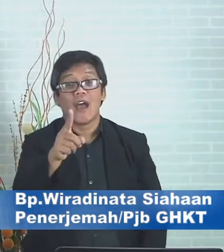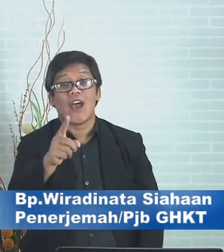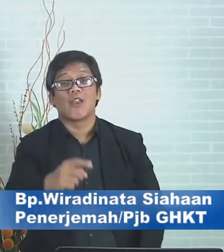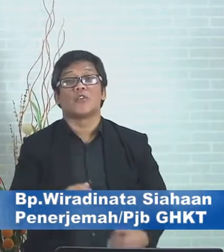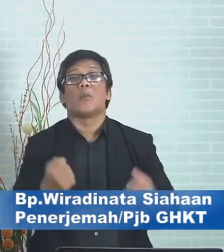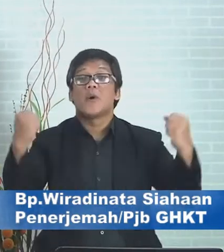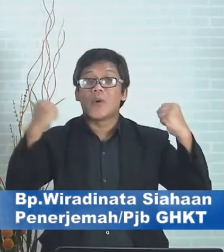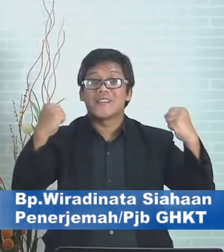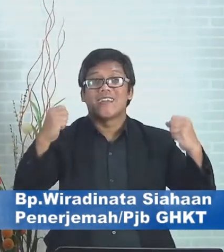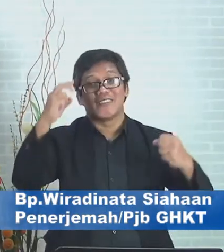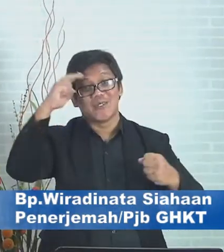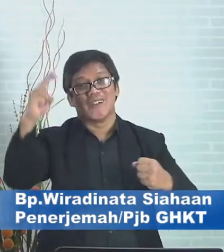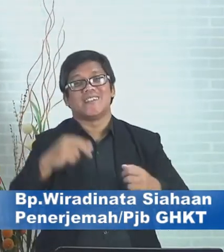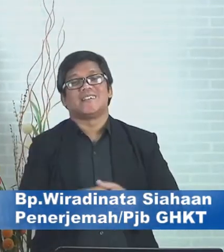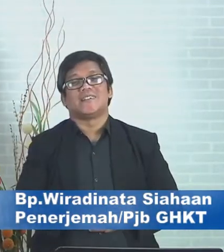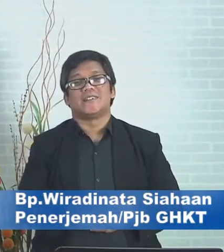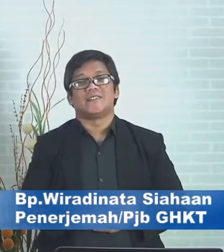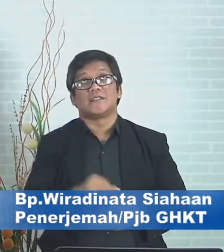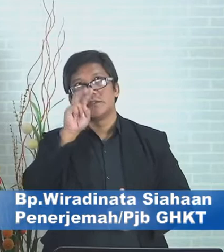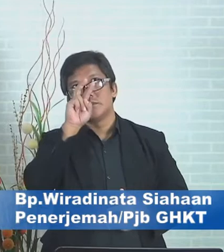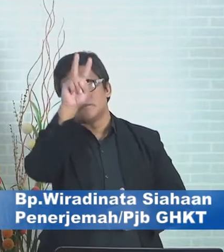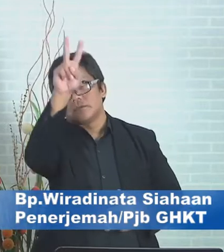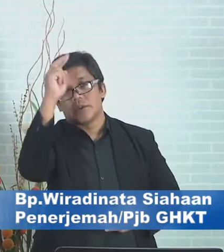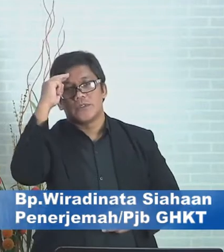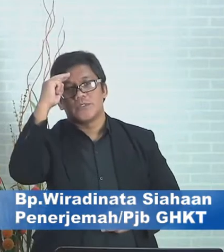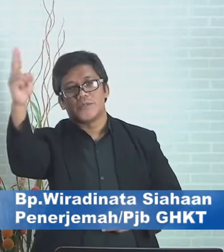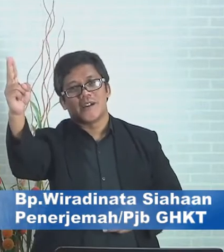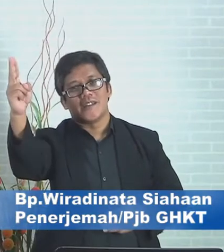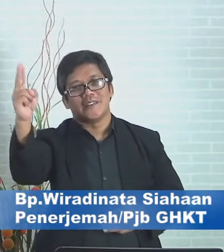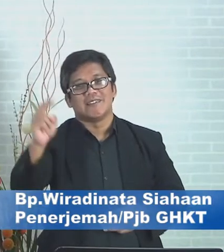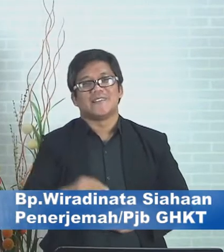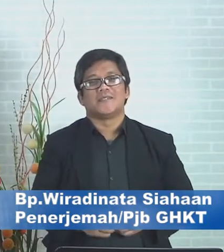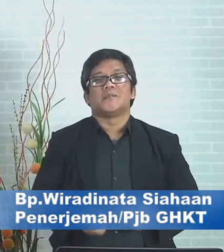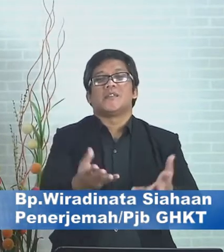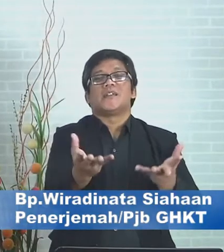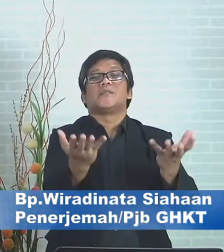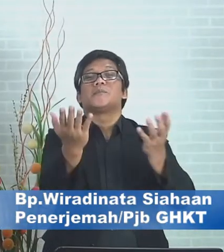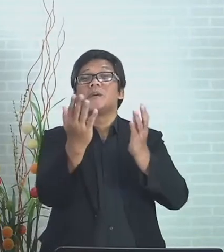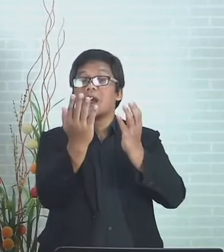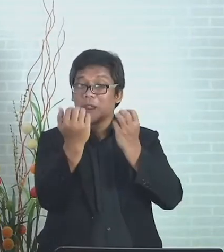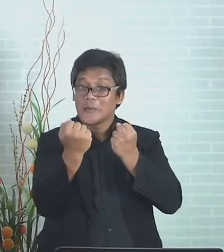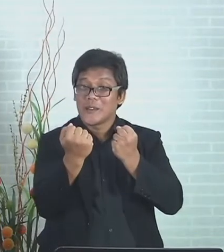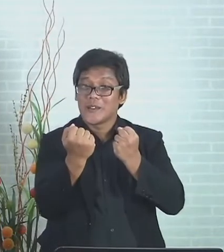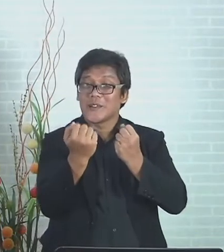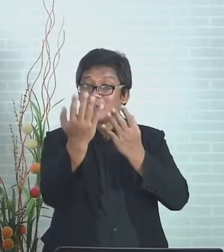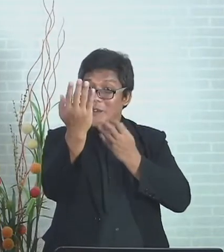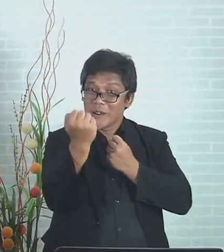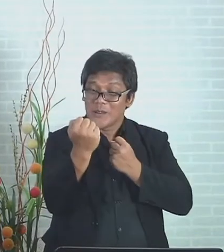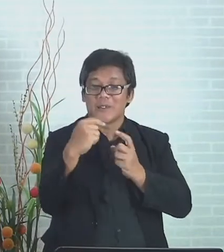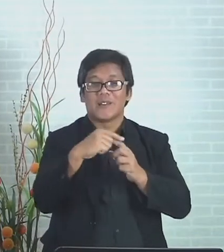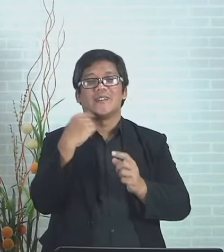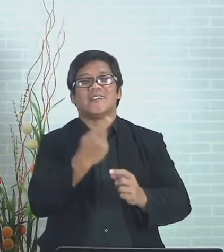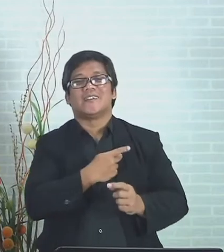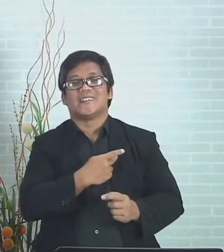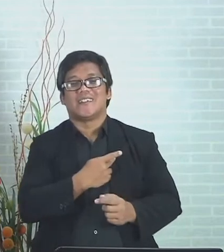menguatkan kita ya pandanglah kepada Tuhan memberikan kekuatan dan pengharapan bagi kita semua dia dapat